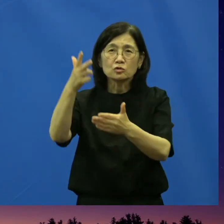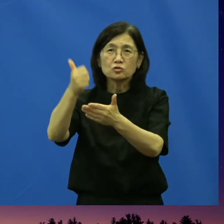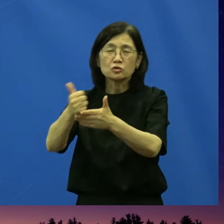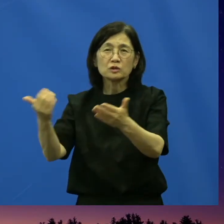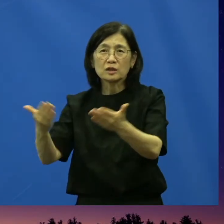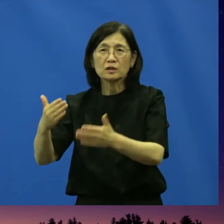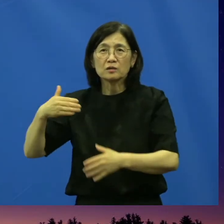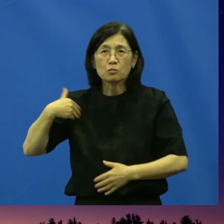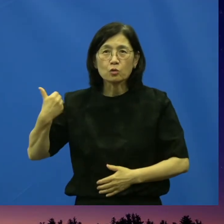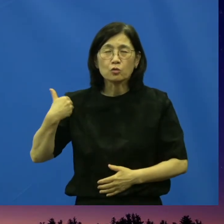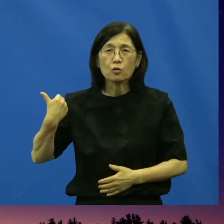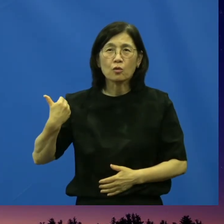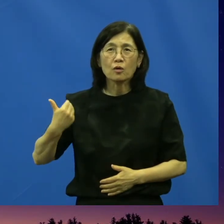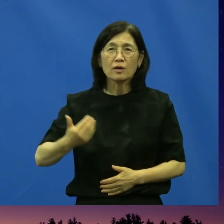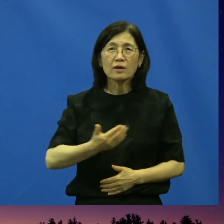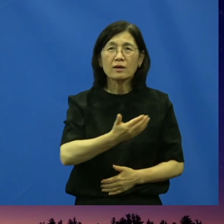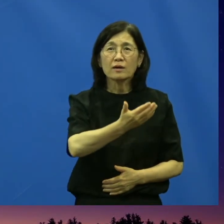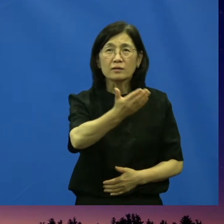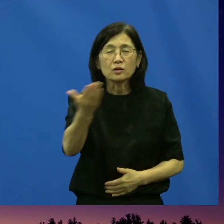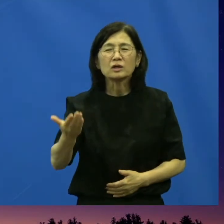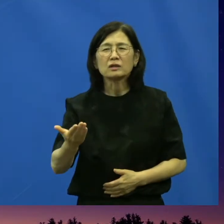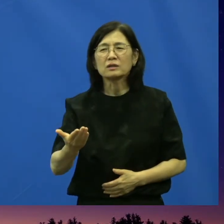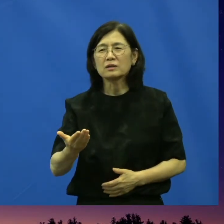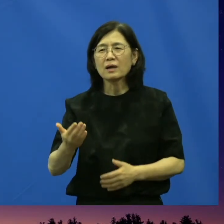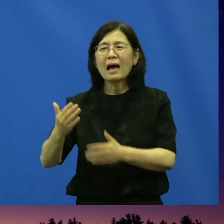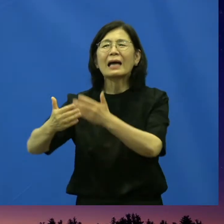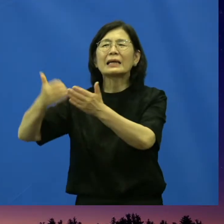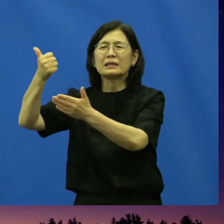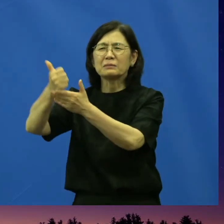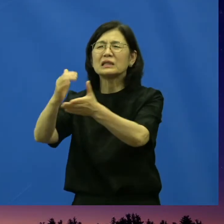너희를 친구로 하였노니 그랬어요.